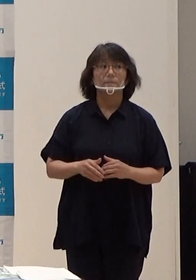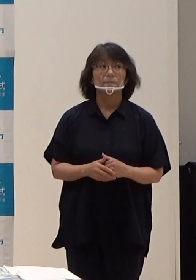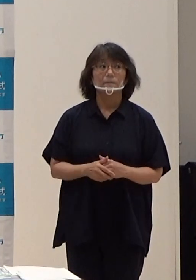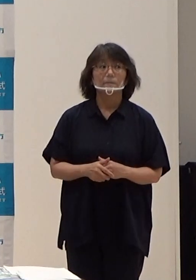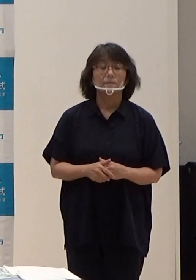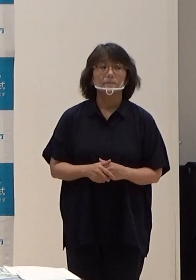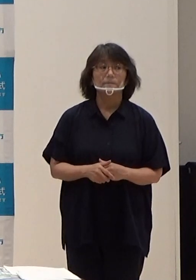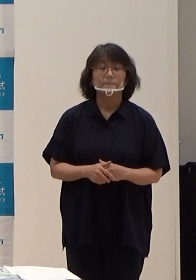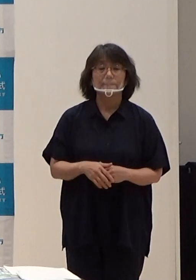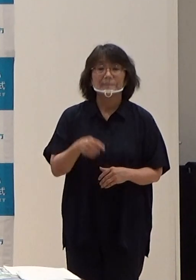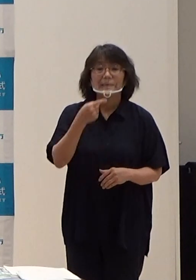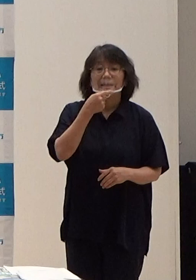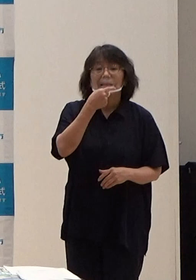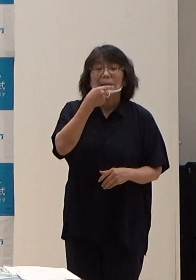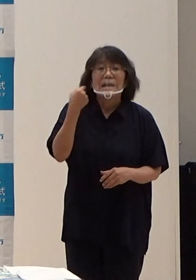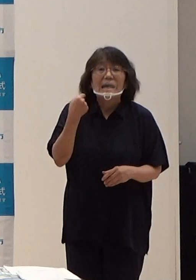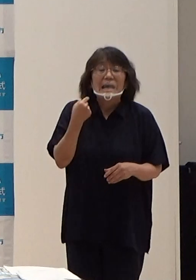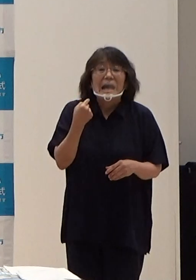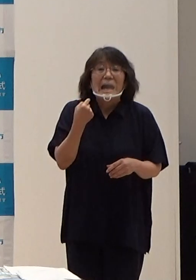赤字路線、